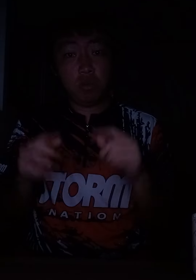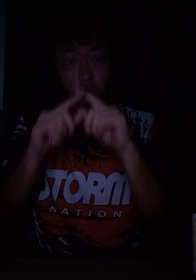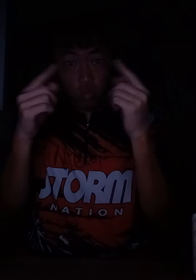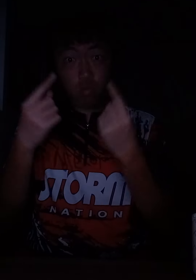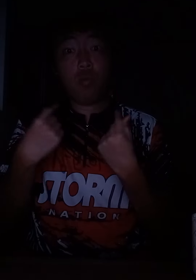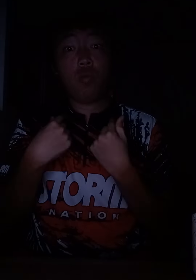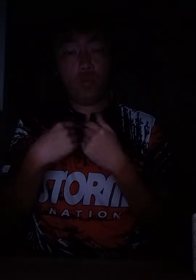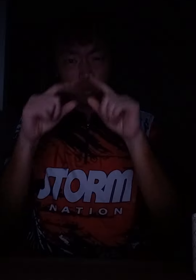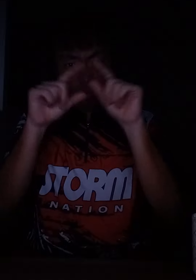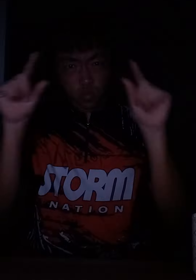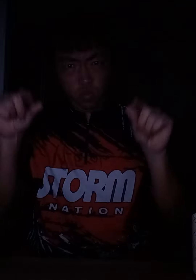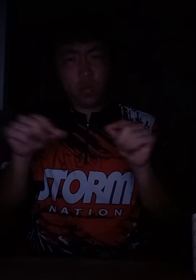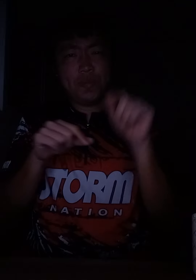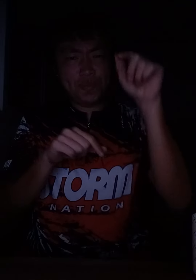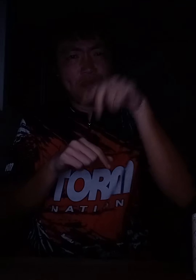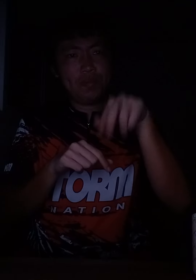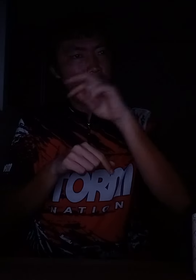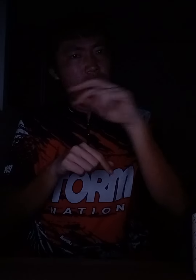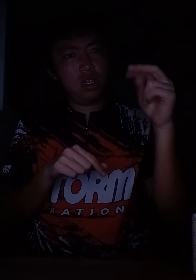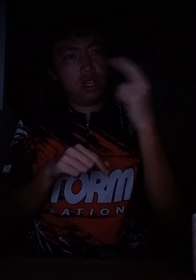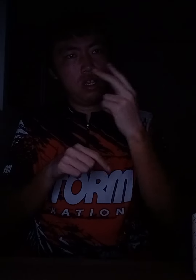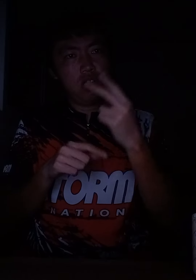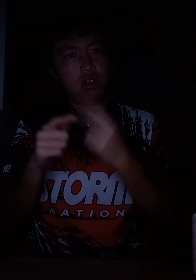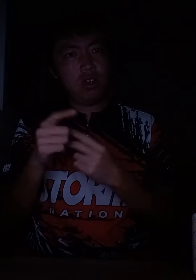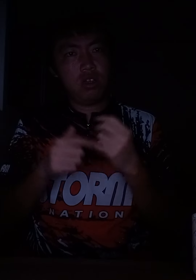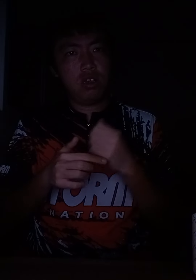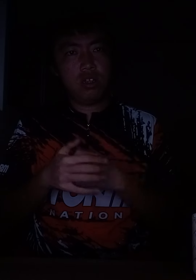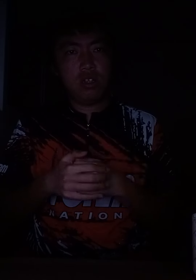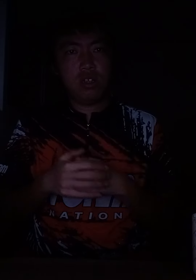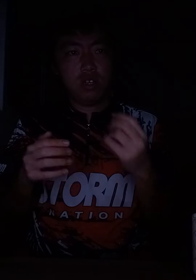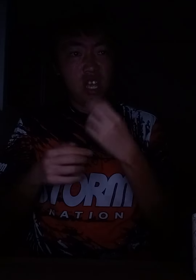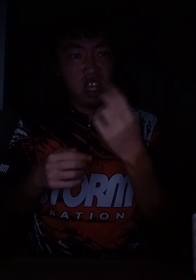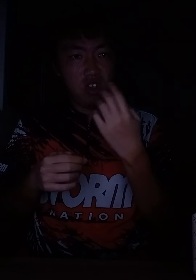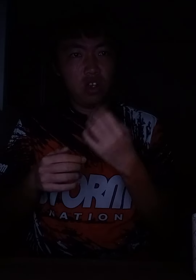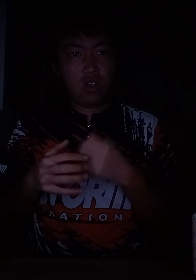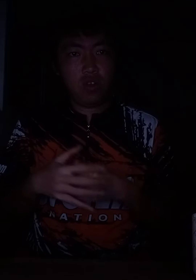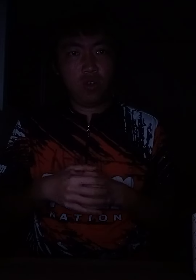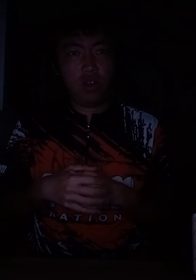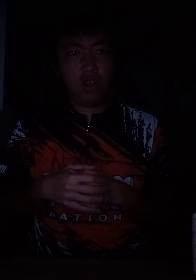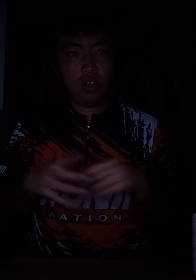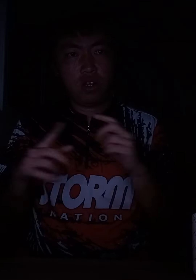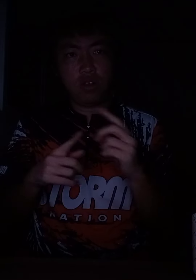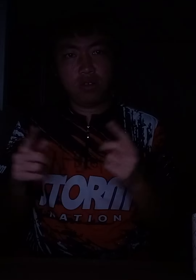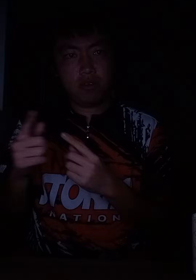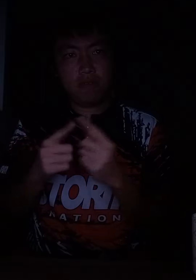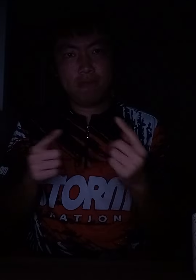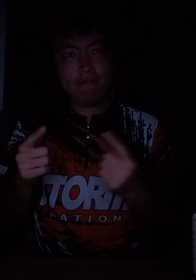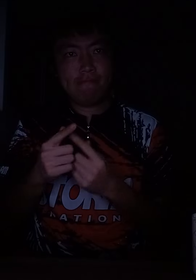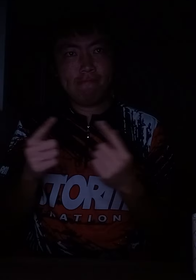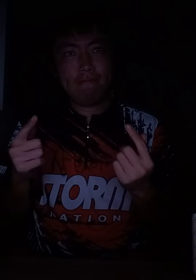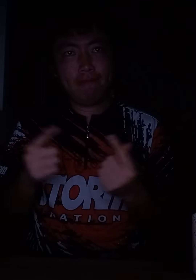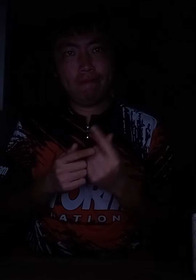했죠. 복지카드를 네가 왜 요구를 하냐. 시작부터 욕설만 하시는 거예요. 계속적으로 분쟁이 있다가 또 저를